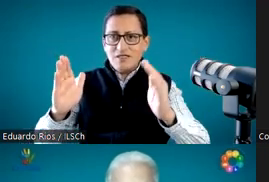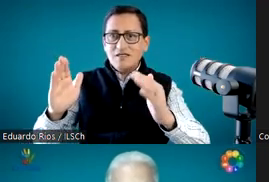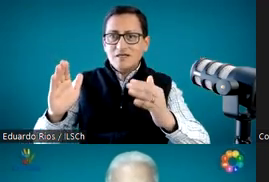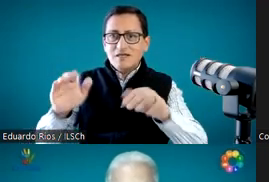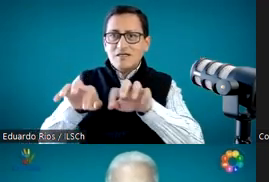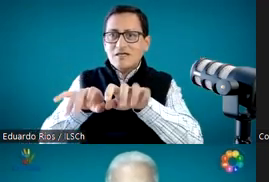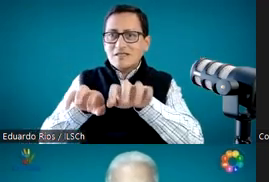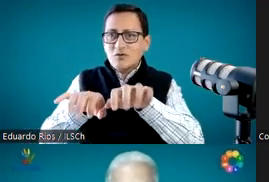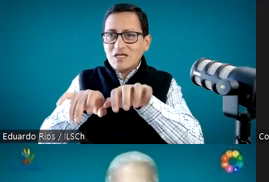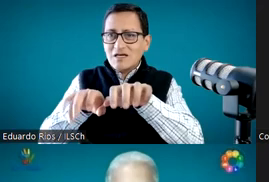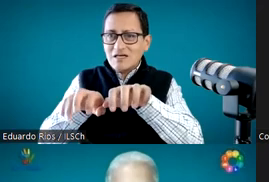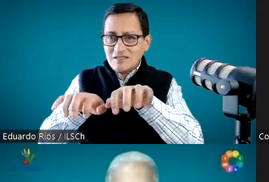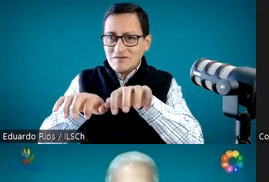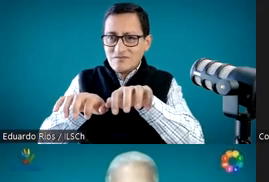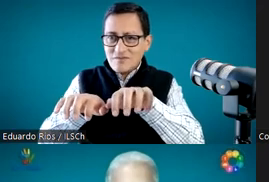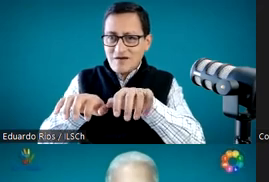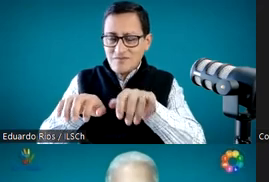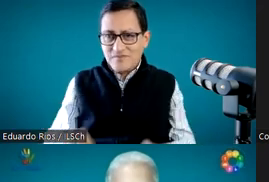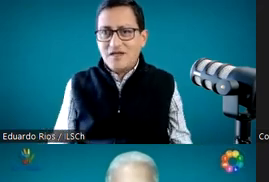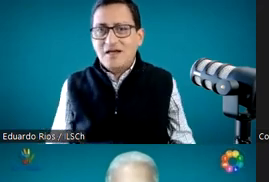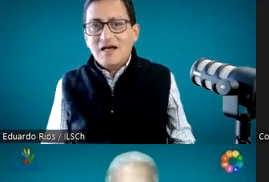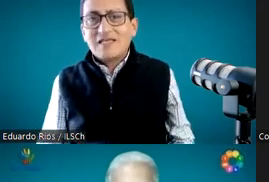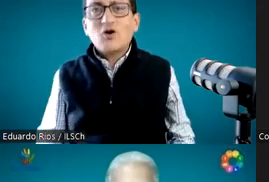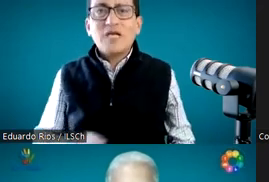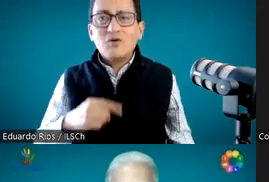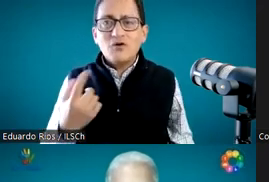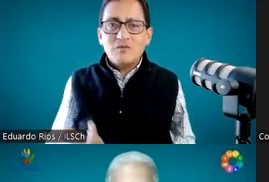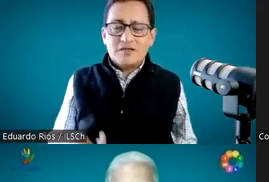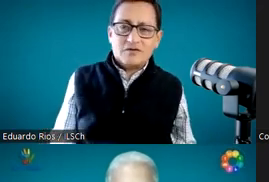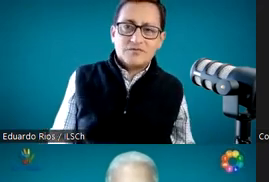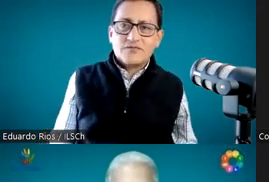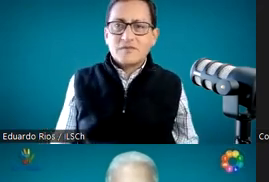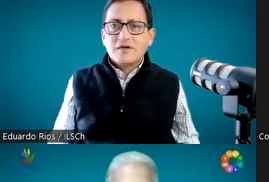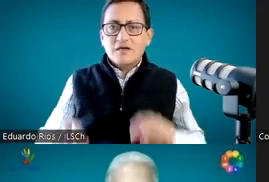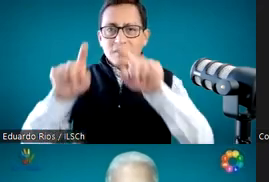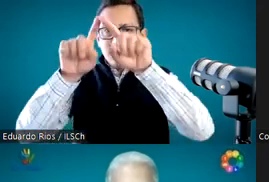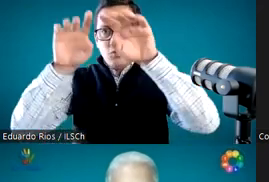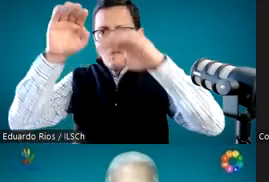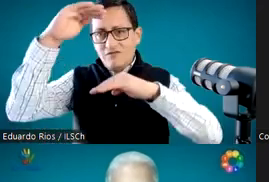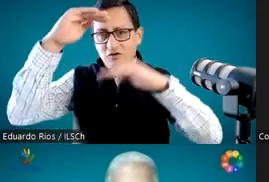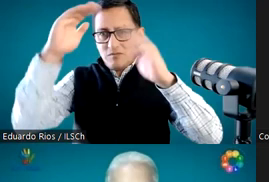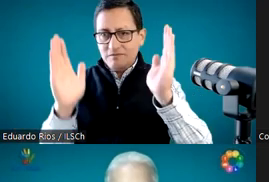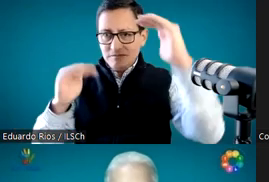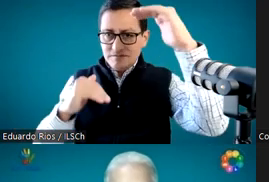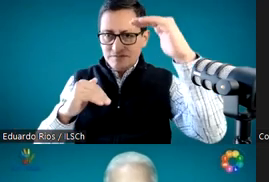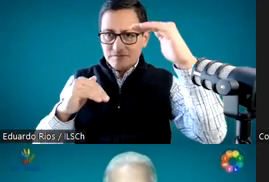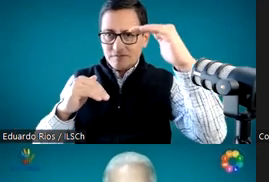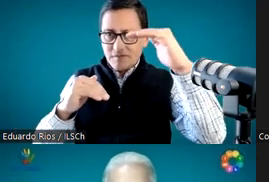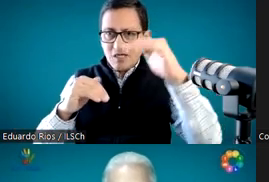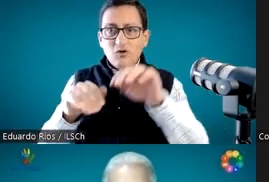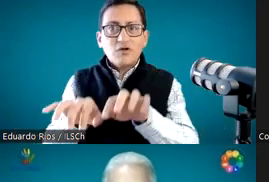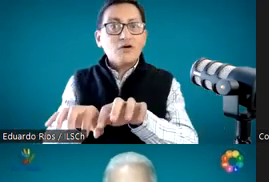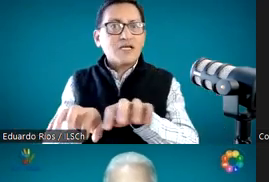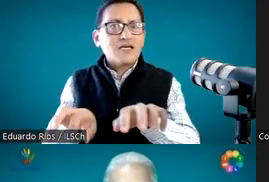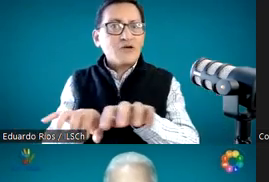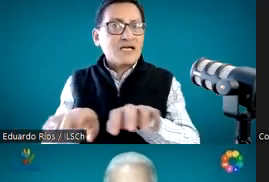Rectangular y que se usa así, ¿ya? Aquí combinamos dos elementos. Dibujó la forma